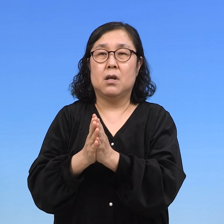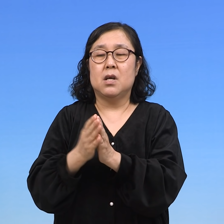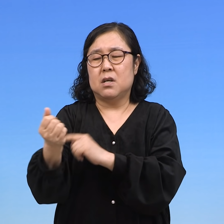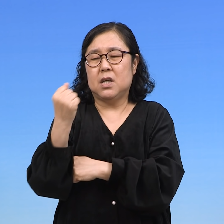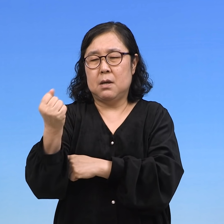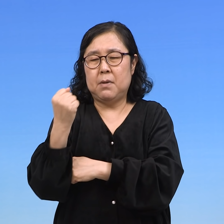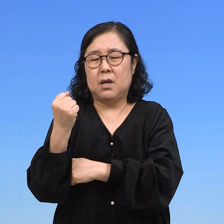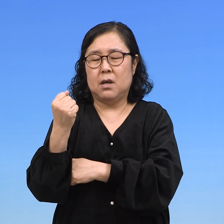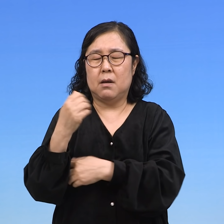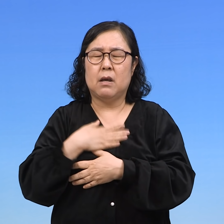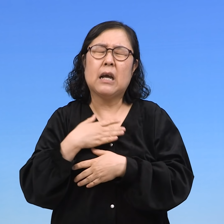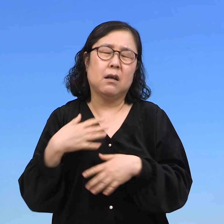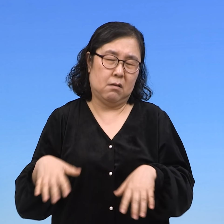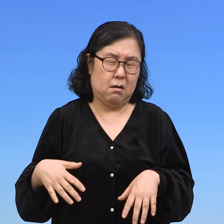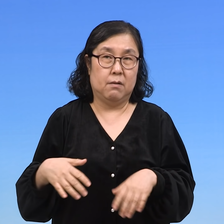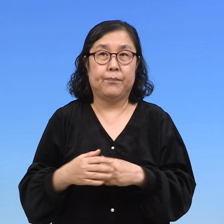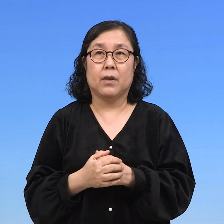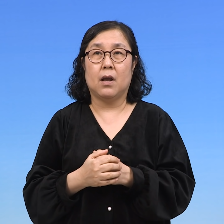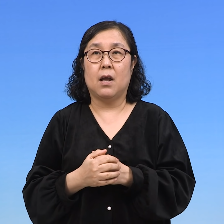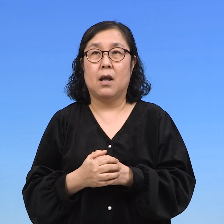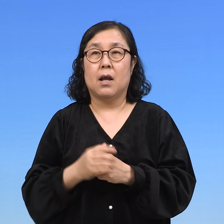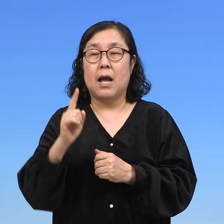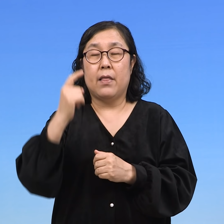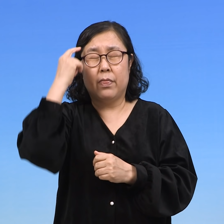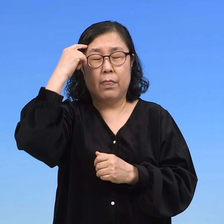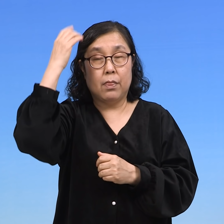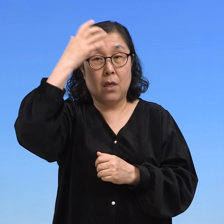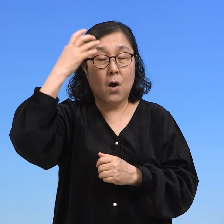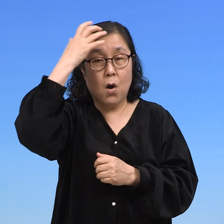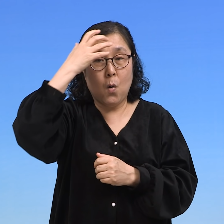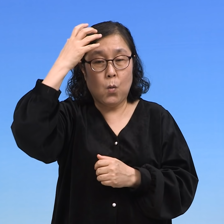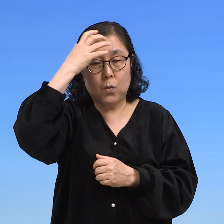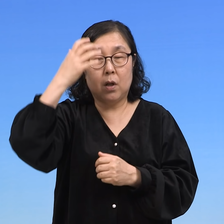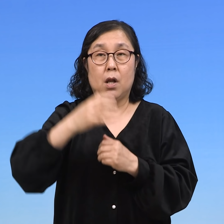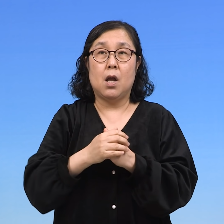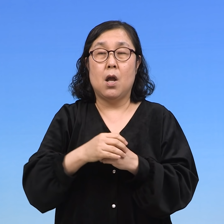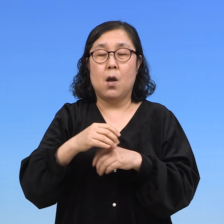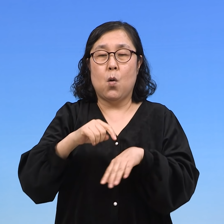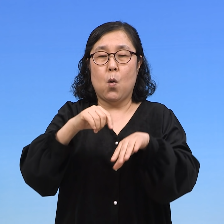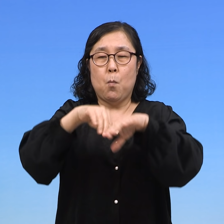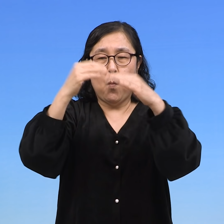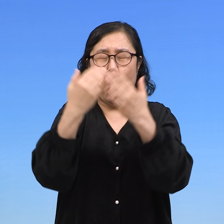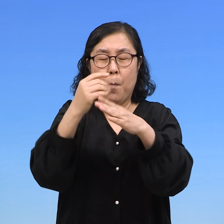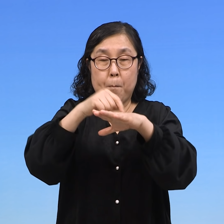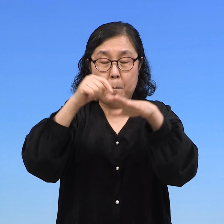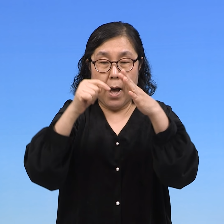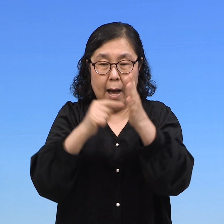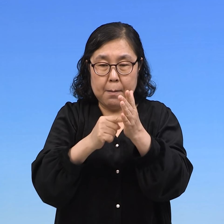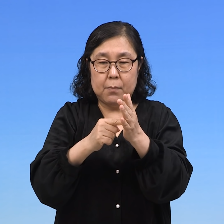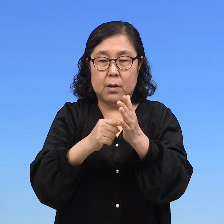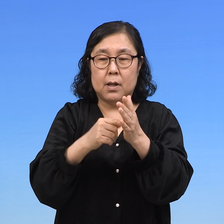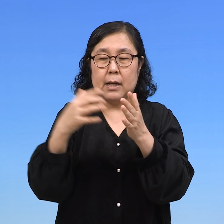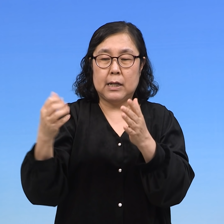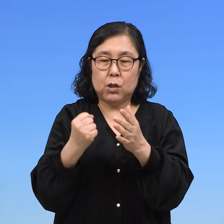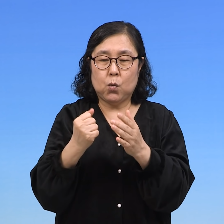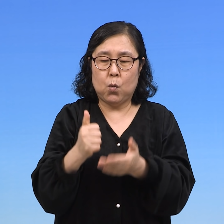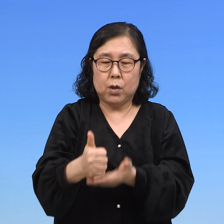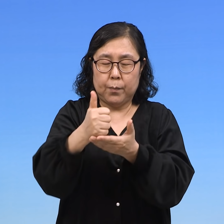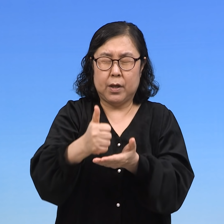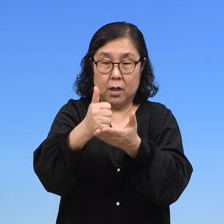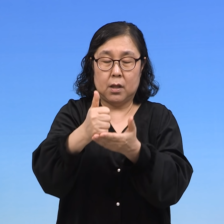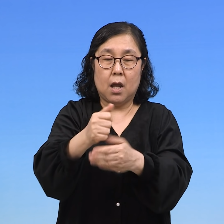아니거든요 아니 어떻게 그렇게 한 영혼 한 영혼을 온 마음을 다해 섬기고 계시는 예수님을 향해